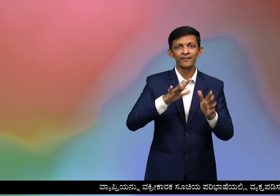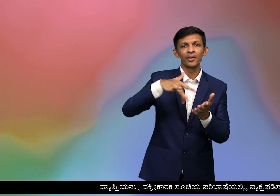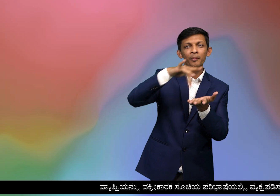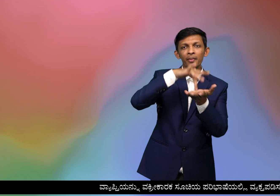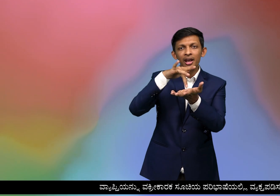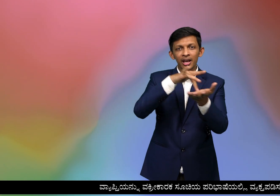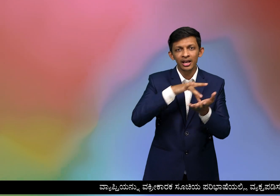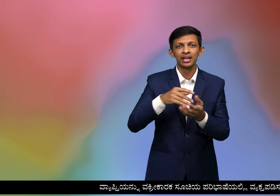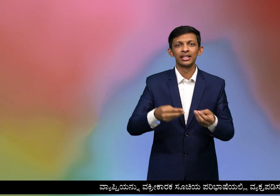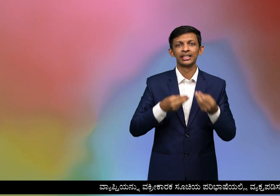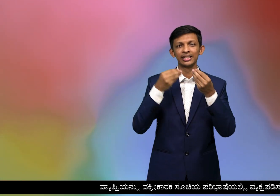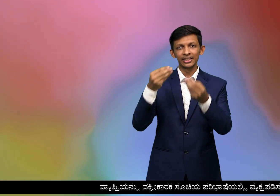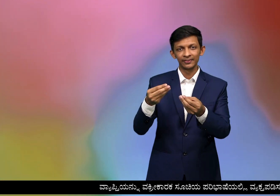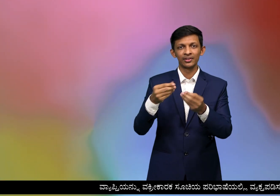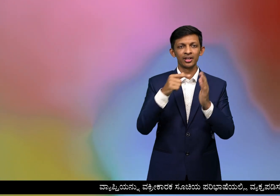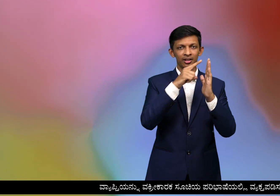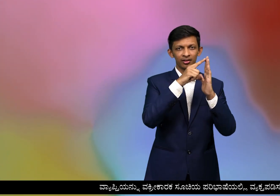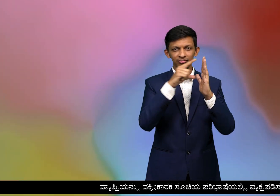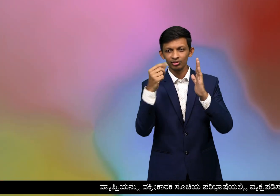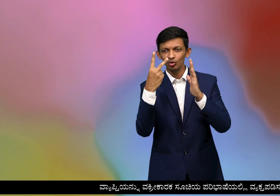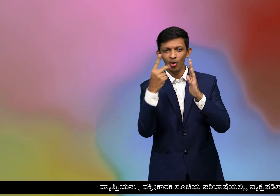ಪರಿಭಾಶಿಯಲ್ಲಿ ವ್ಯಕ್ತಪಡಿಸಬಹುದು